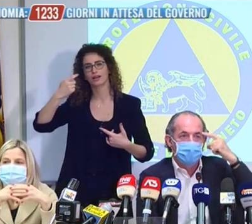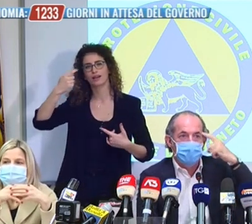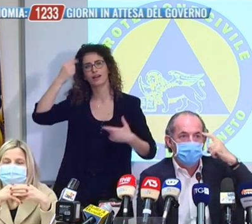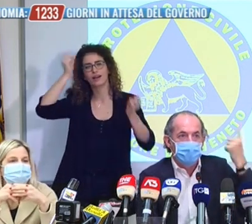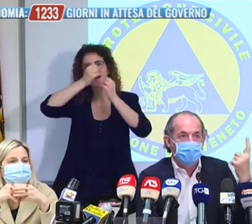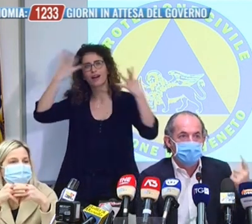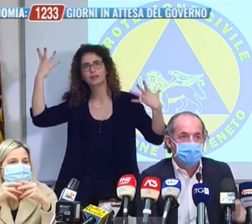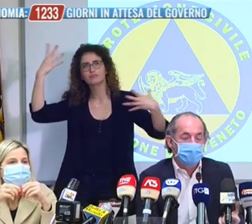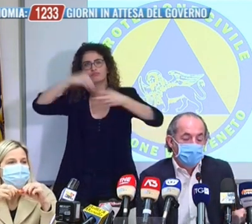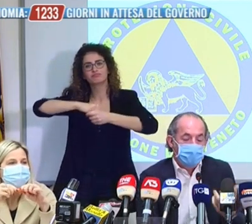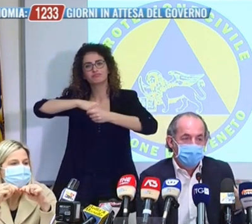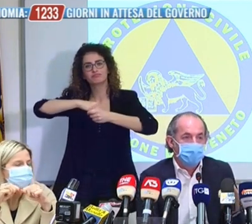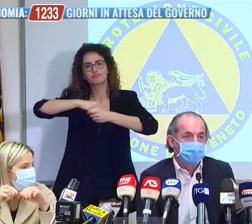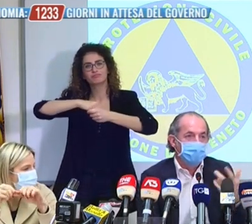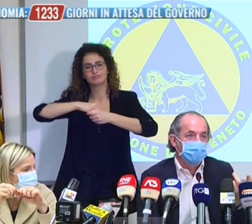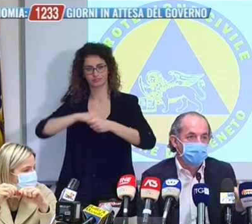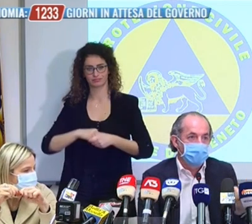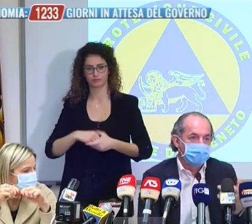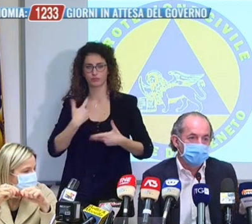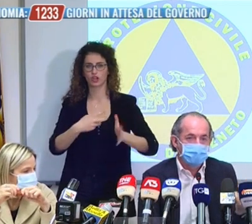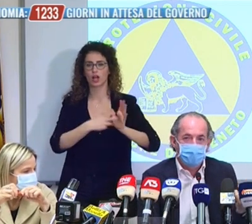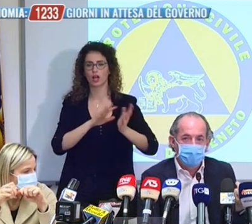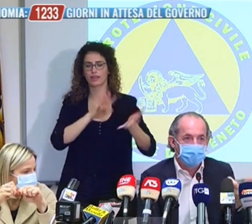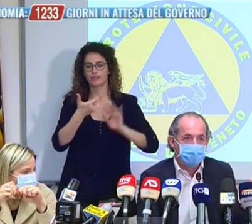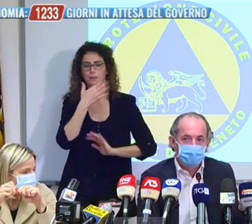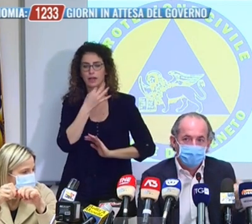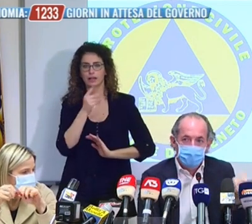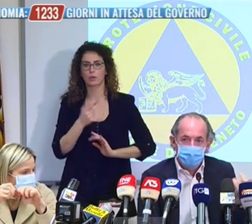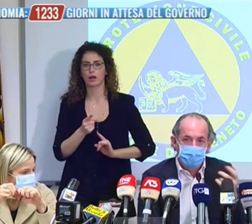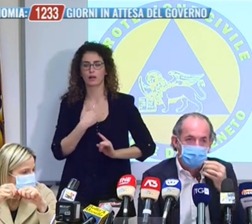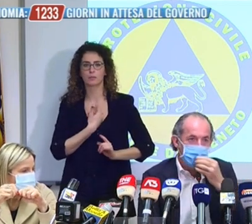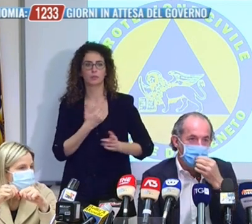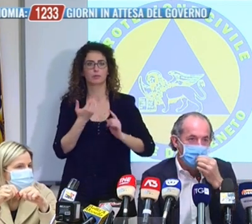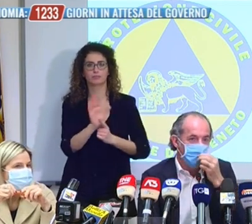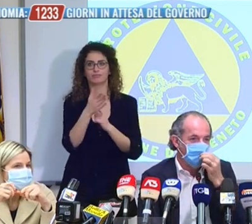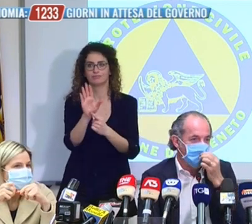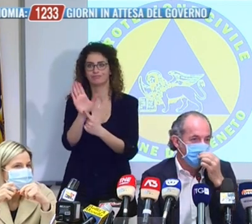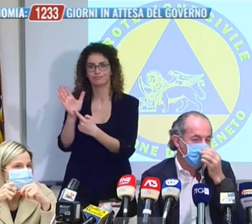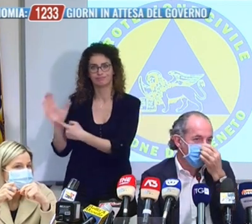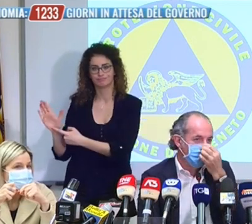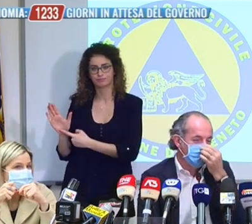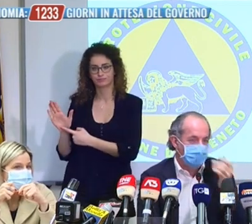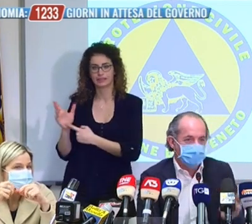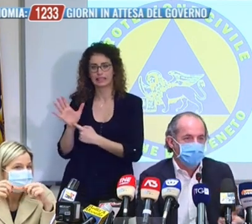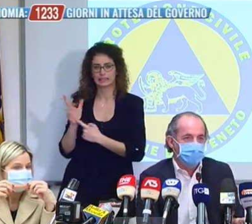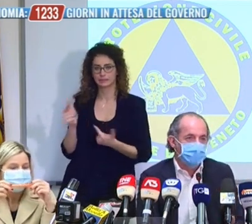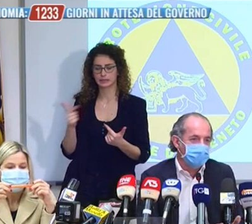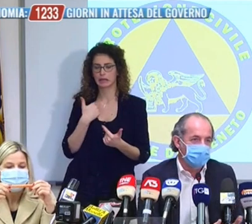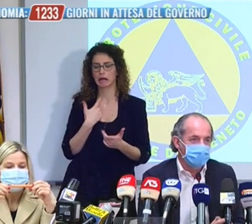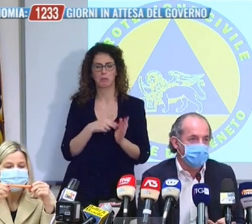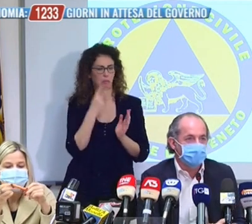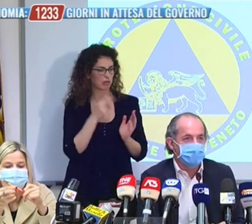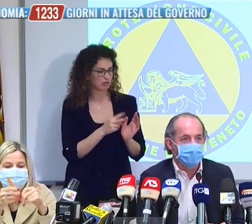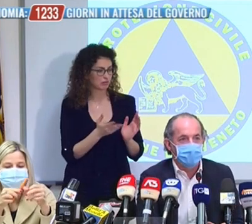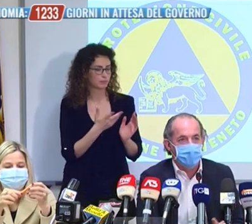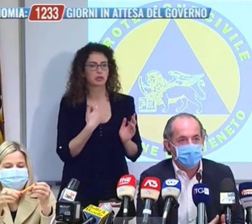nell'immagine che uno ormai ha memorizzato, per cui i loghi diventano belli solo se si fanno vedere tanto, se no restano anonimi. Poi ce ne può essere qualcuno